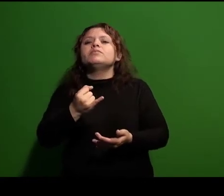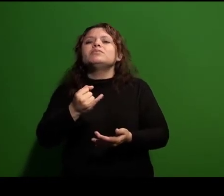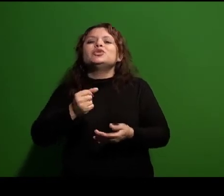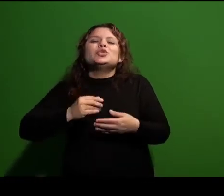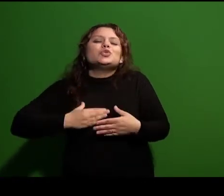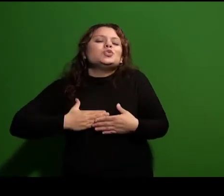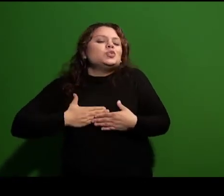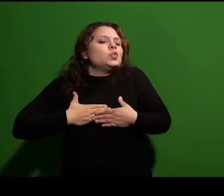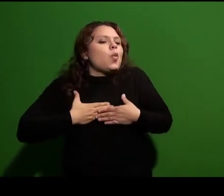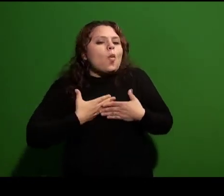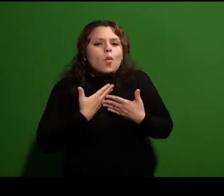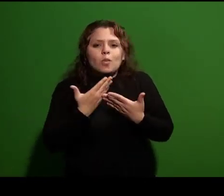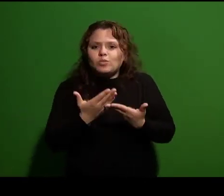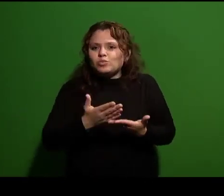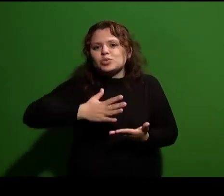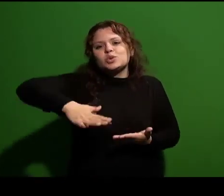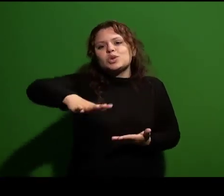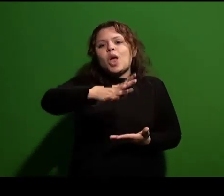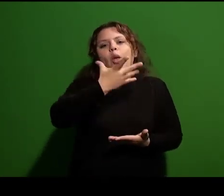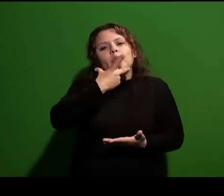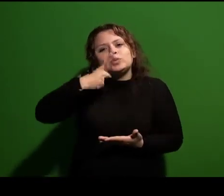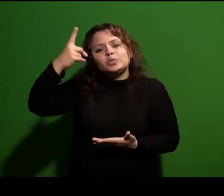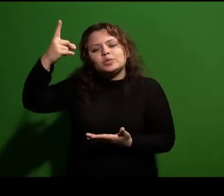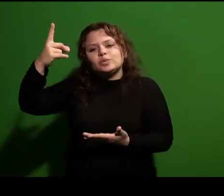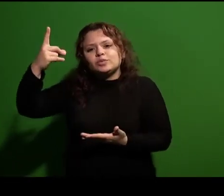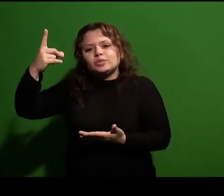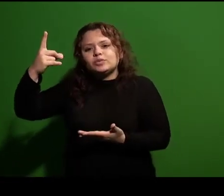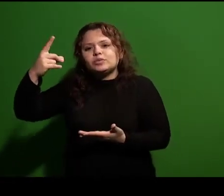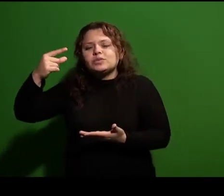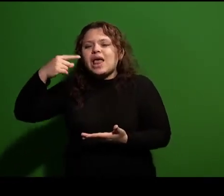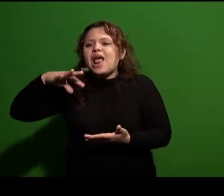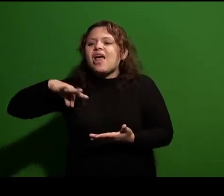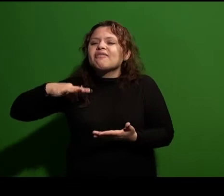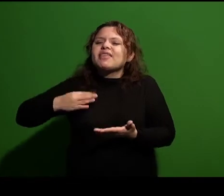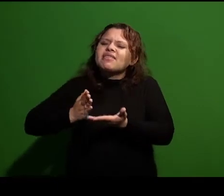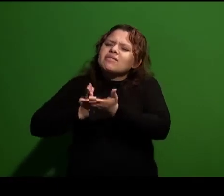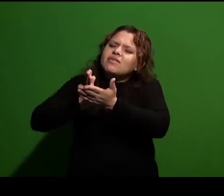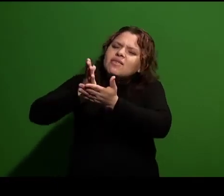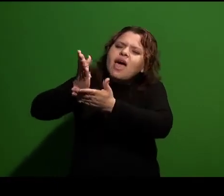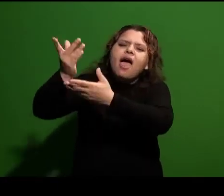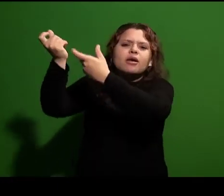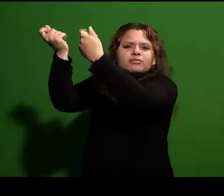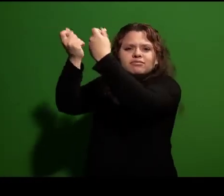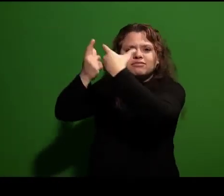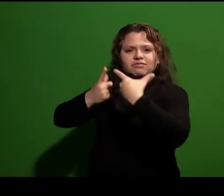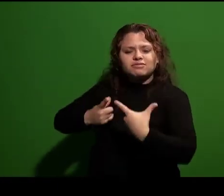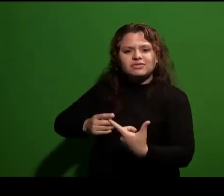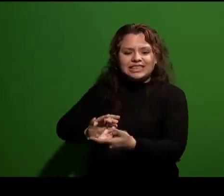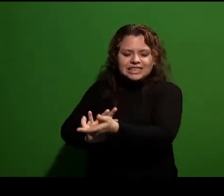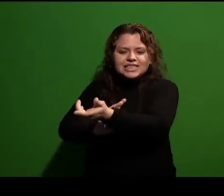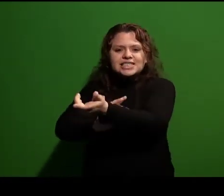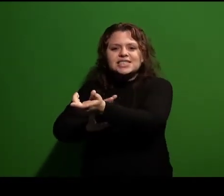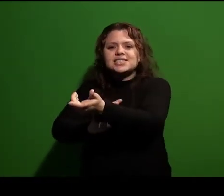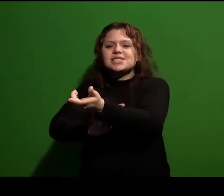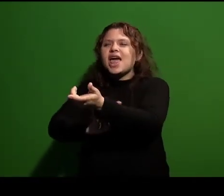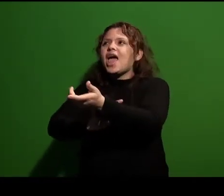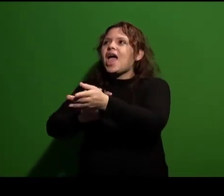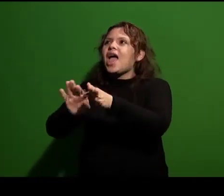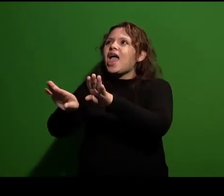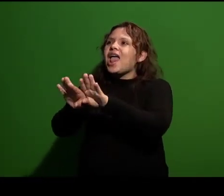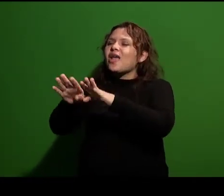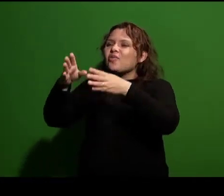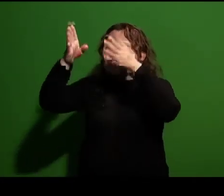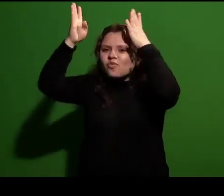del tiempo del fin. Su amor ha provisto la eternidad para nosotros. Tenemos sangre real que fluye por